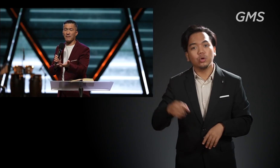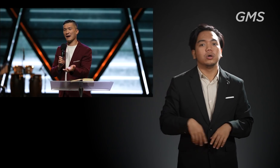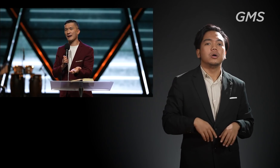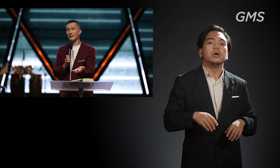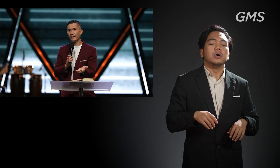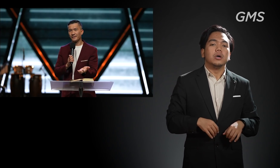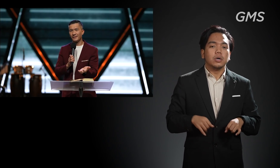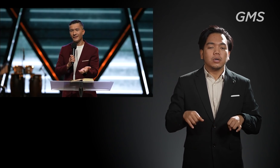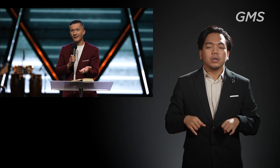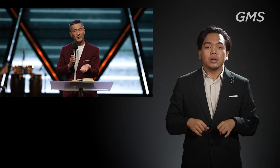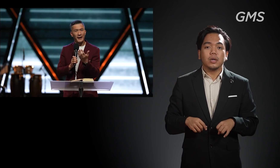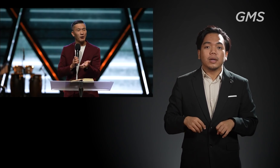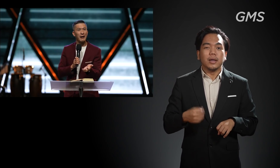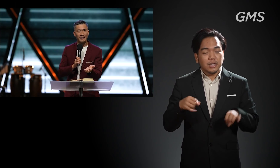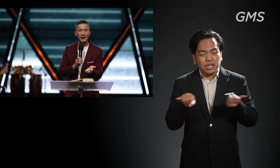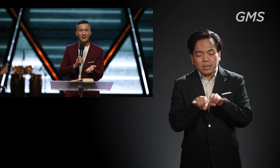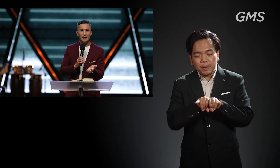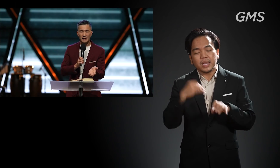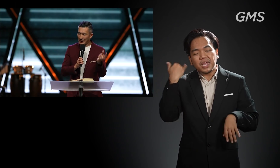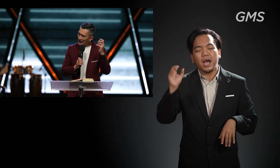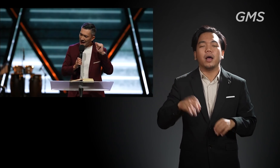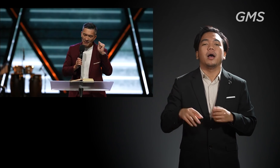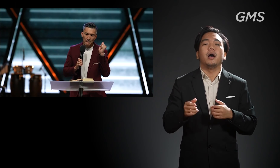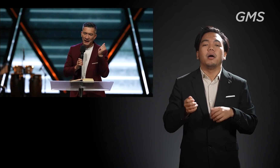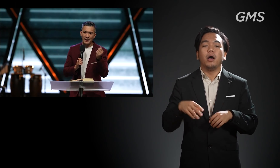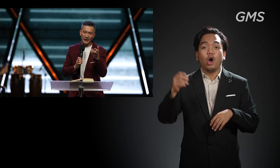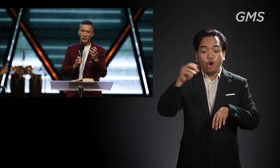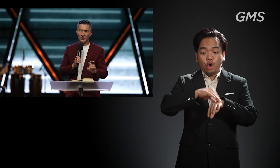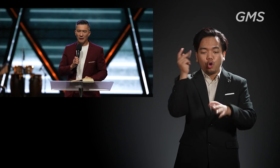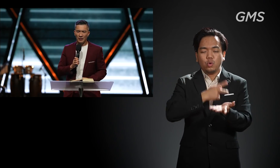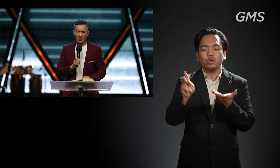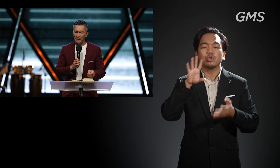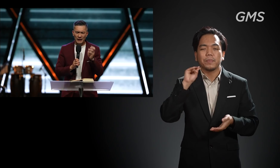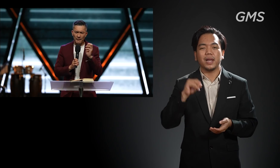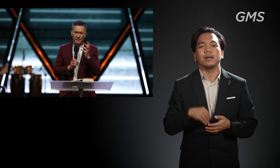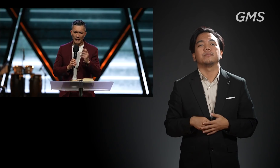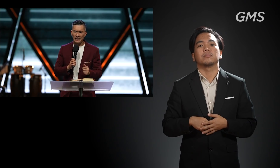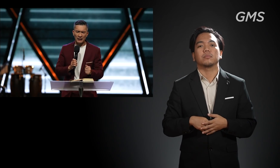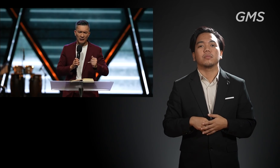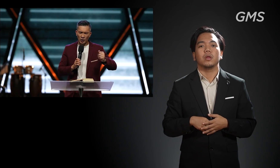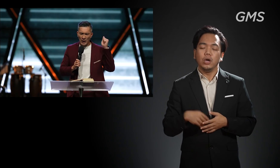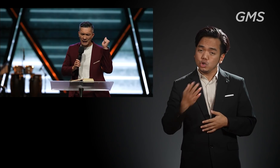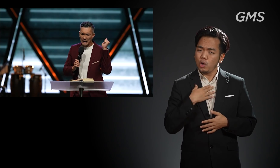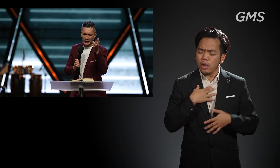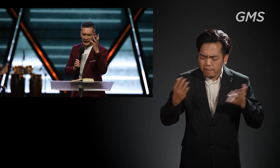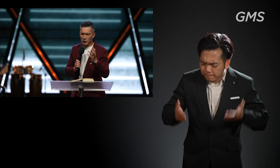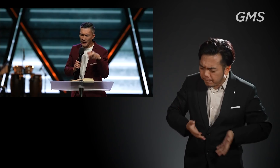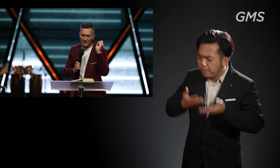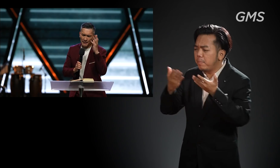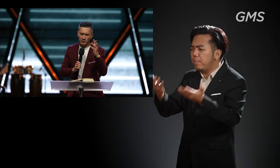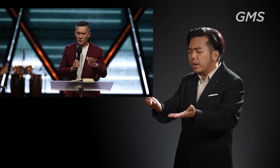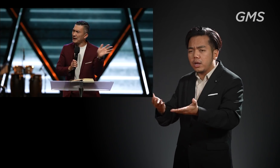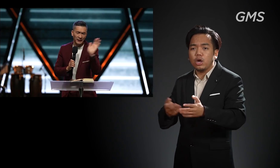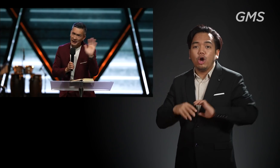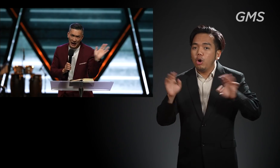visi-visi tambahan. Sebagai keluarga, setiap kali kami memberikan itu, kami tidak pernah berniat Tuhan kasih ini supaya